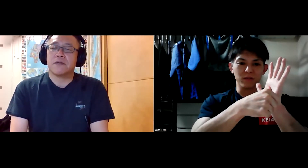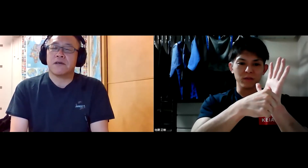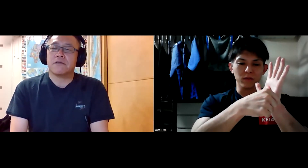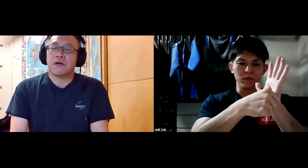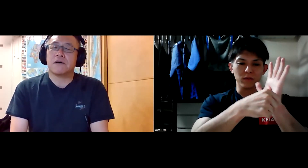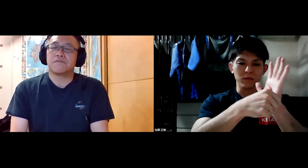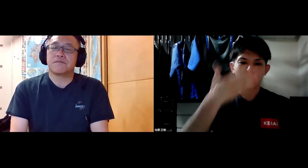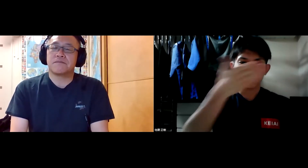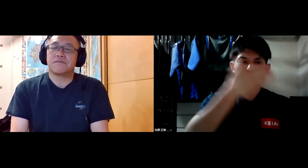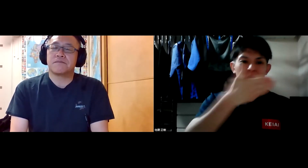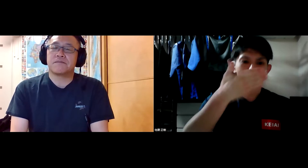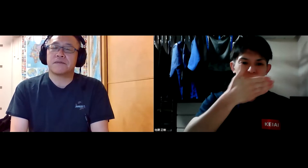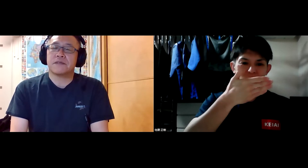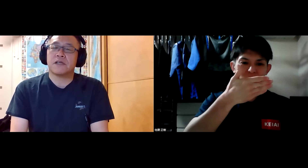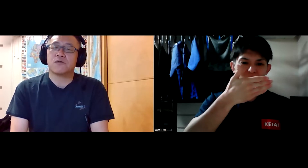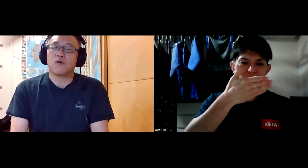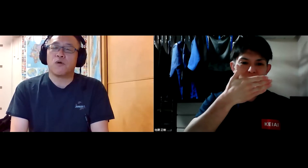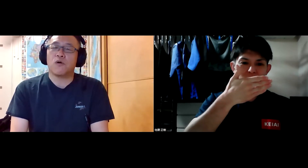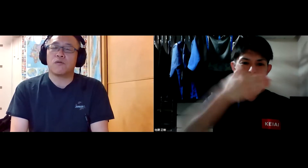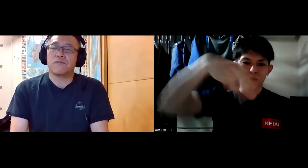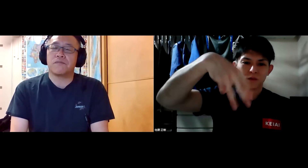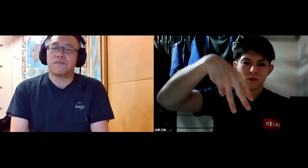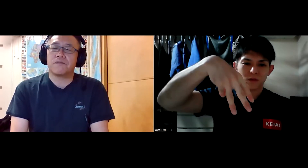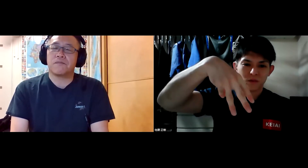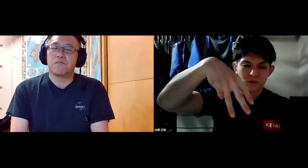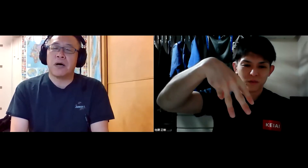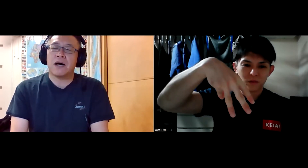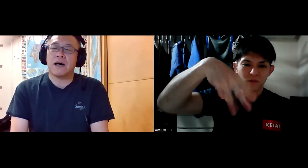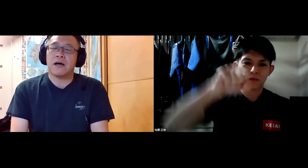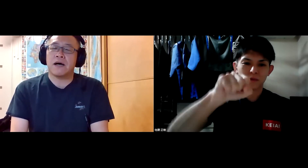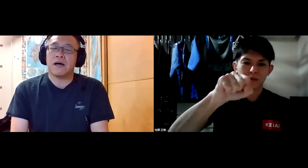私の名前は佐藤